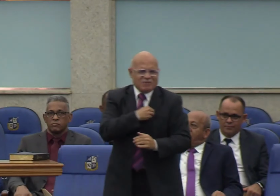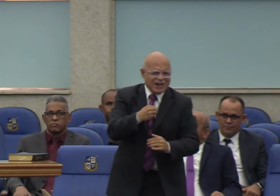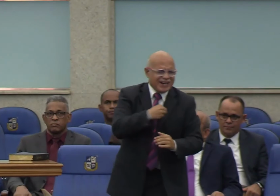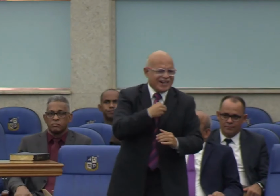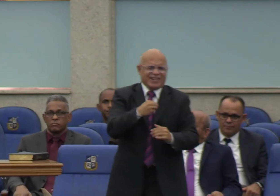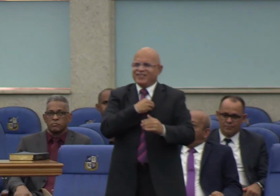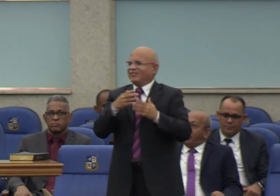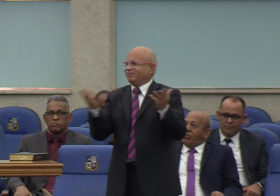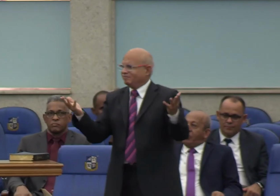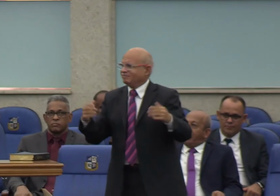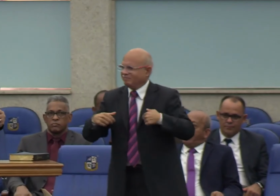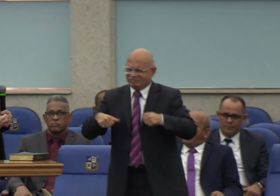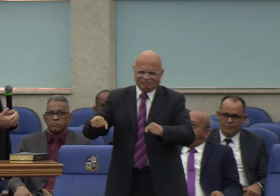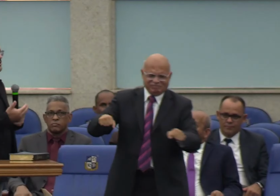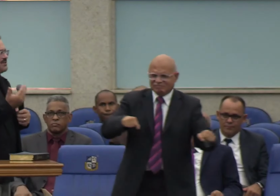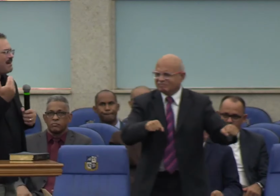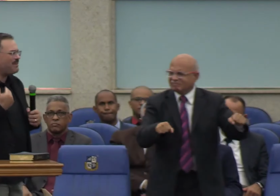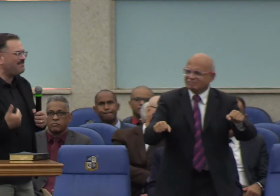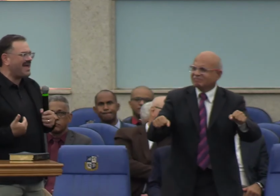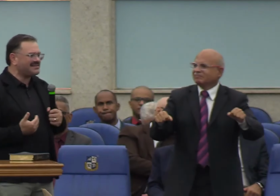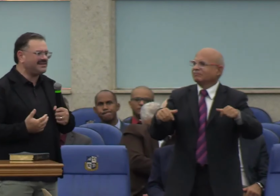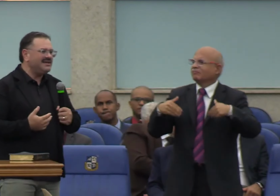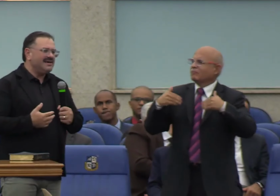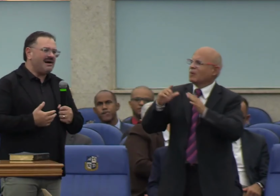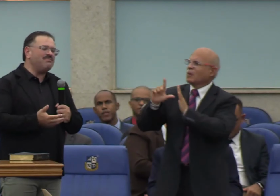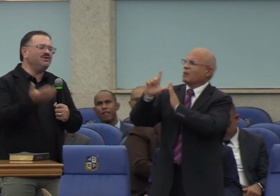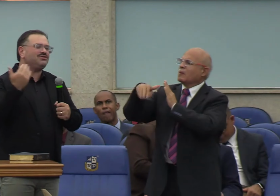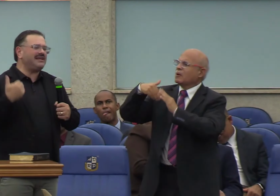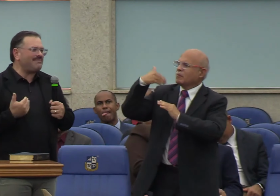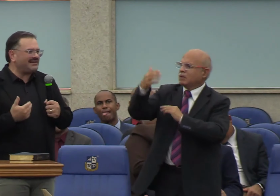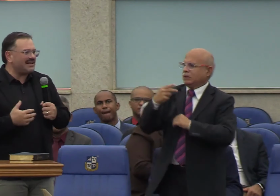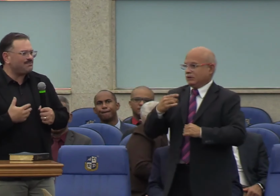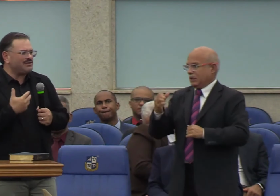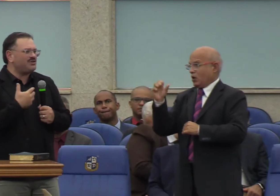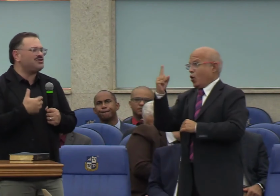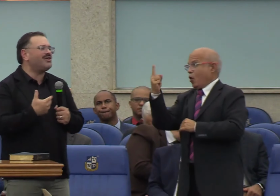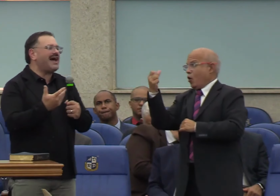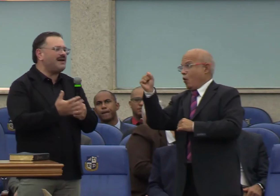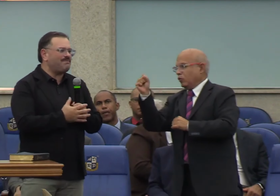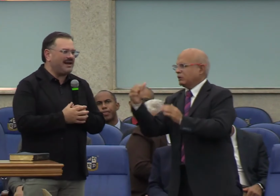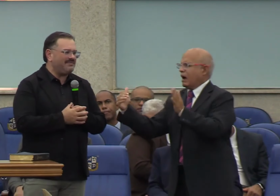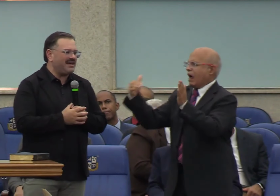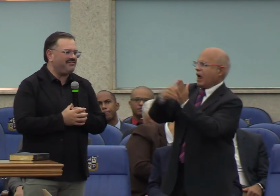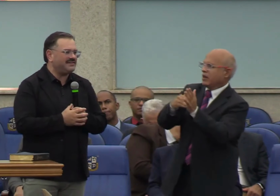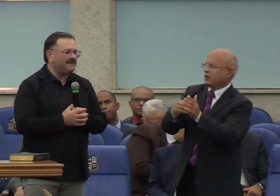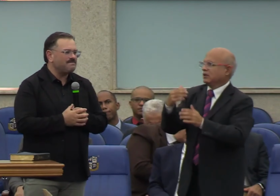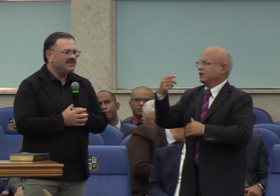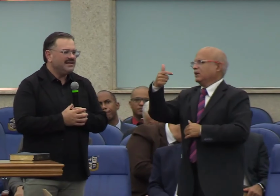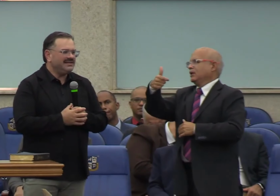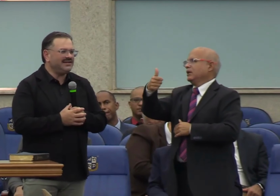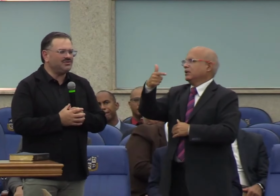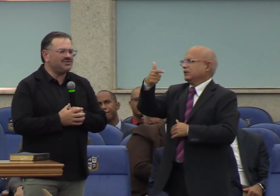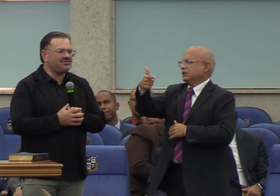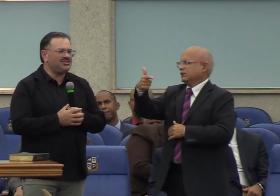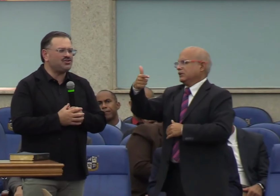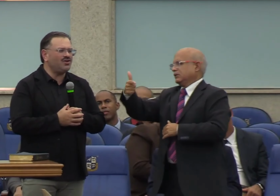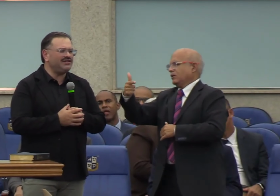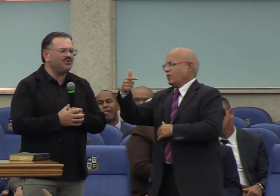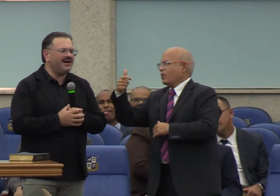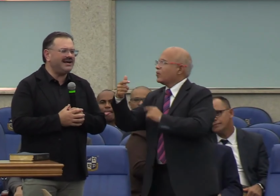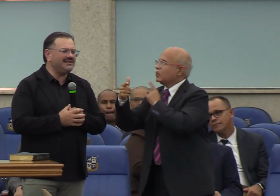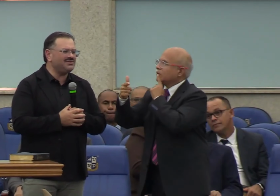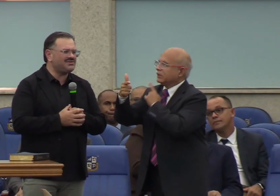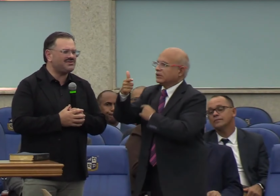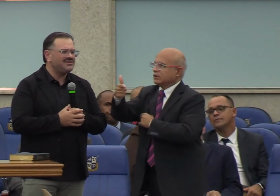ficar preocupados pelo fato de que eu tinha uma promessa. Há muito tempo atrás os pastores oraram pela minha vida. Então dos